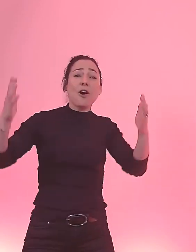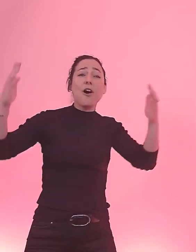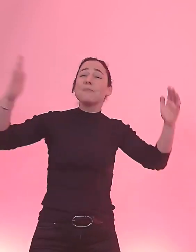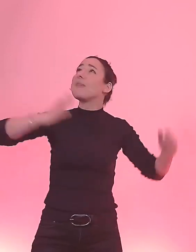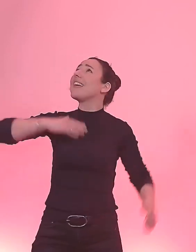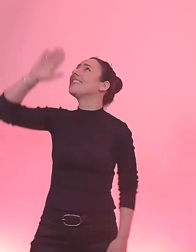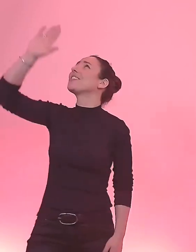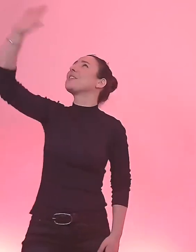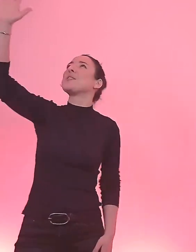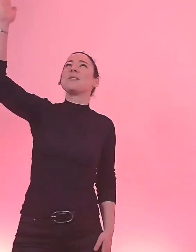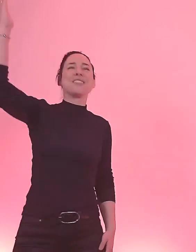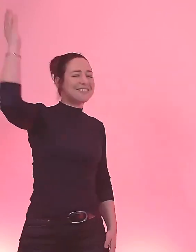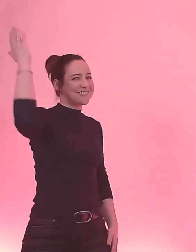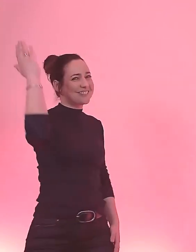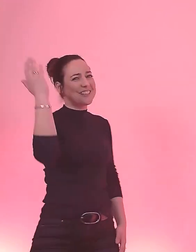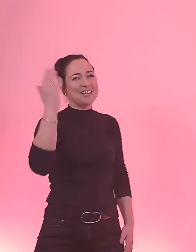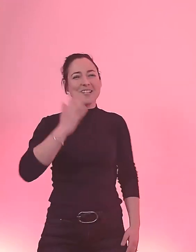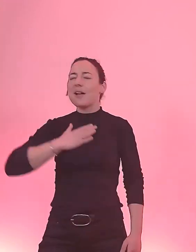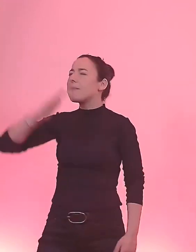zo groot bent